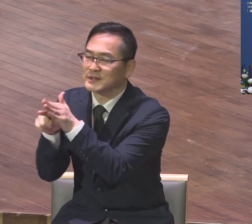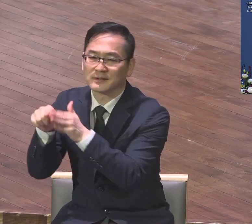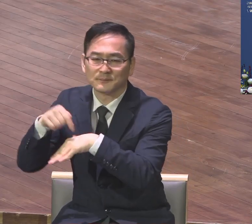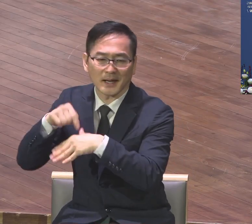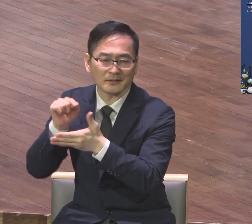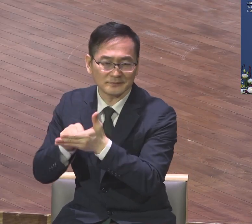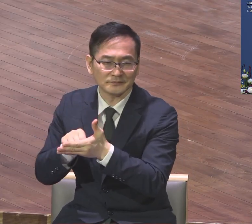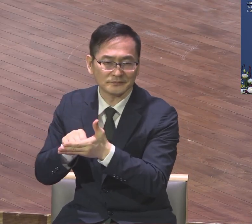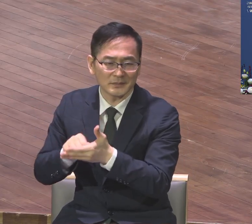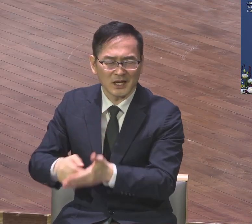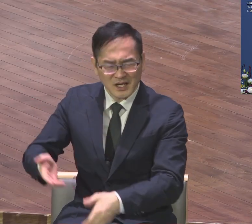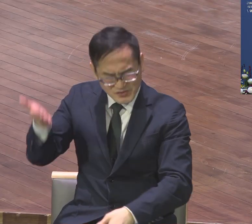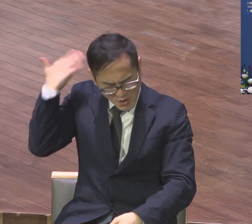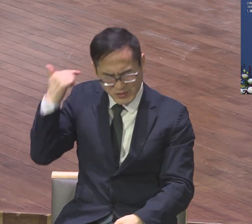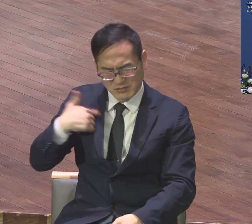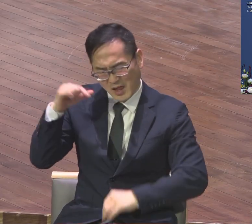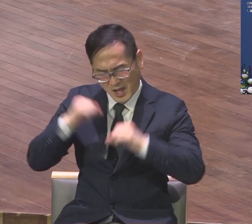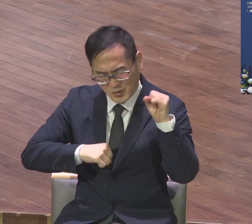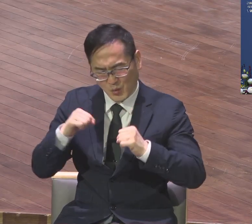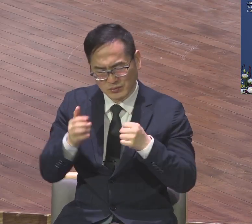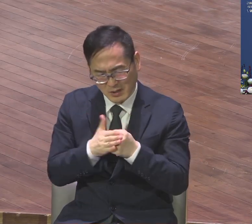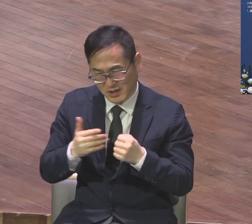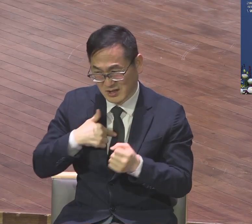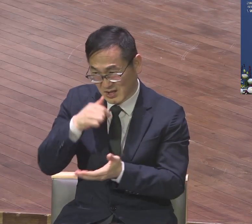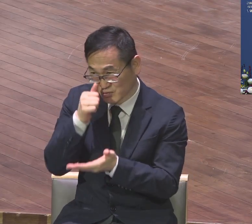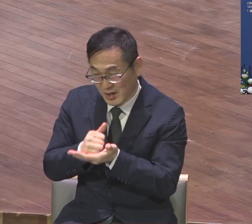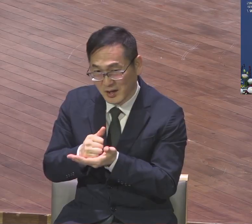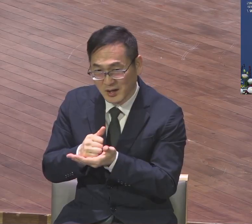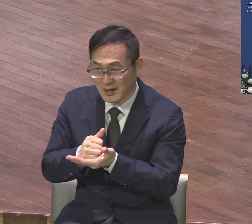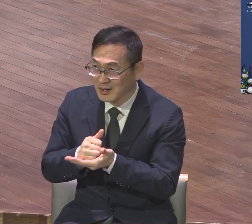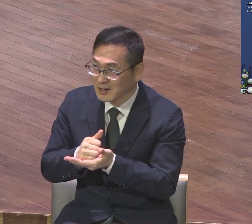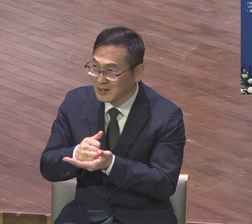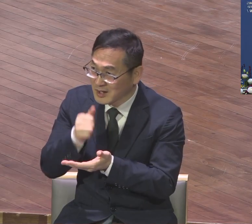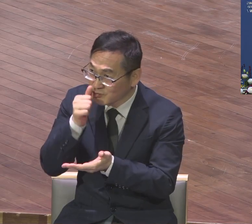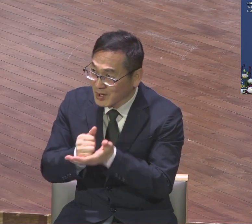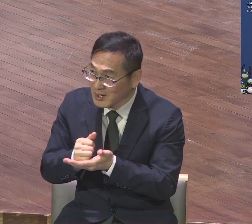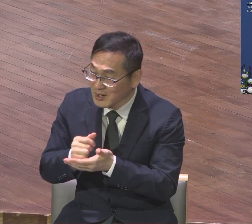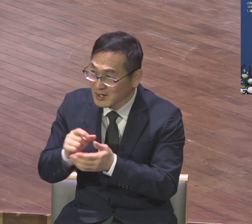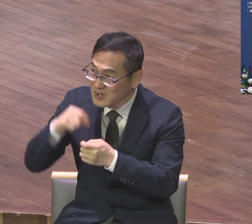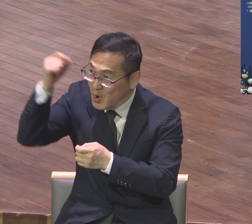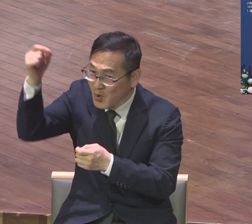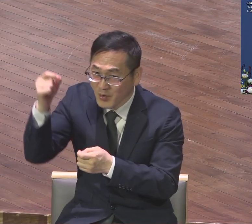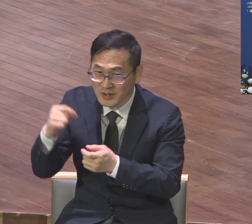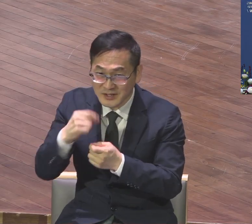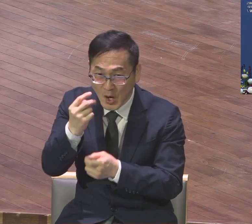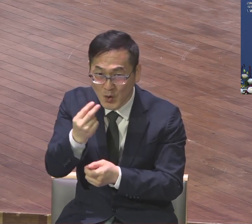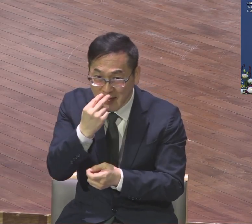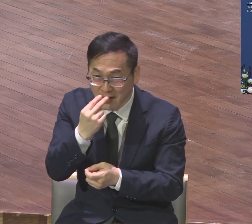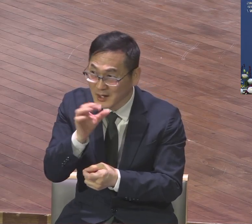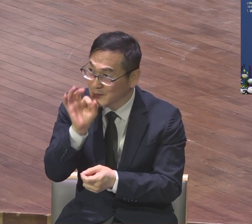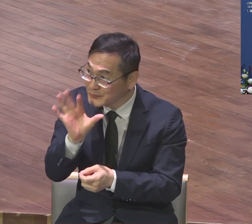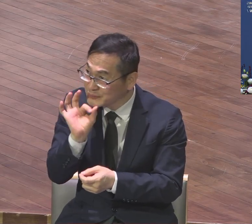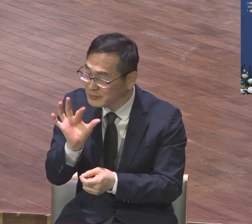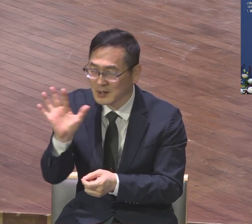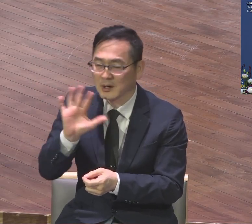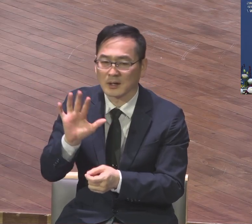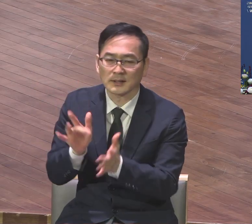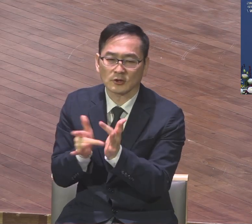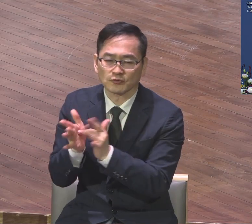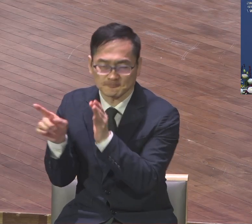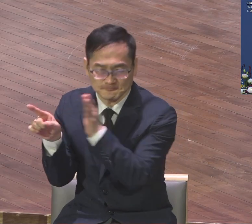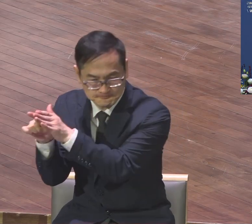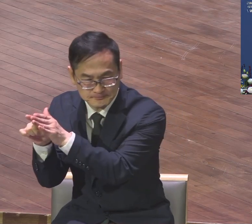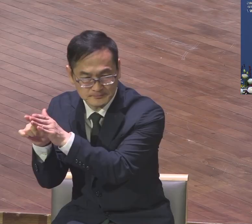지금 이 시간 여러분이 믿음의 고백을 하는 시간을 가지겠습니다. 여러분 마음을 여시고 제